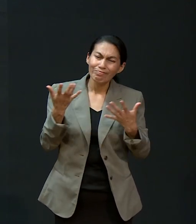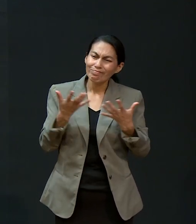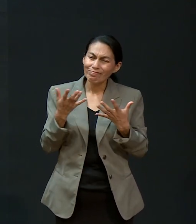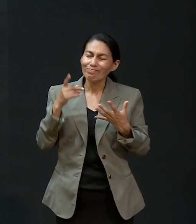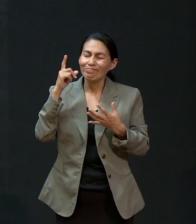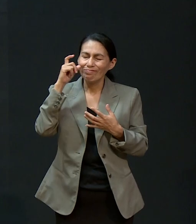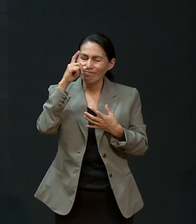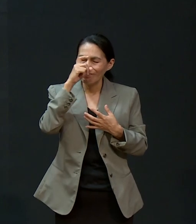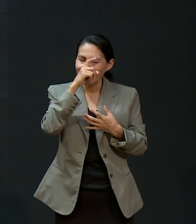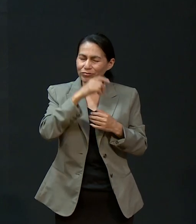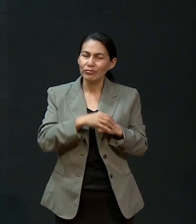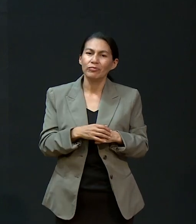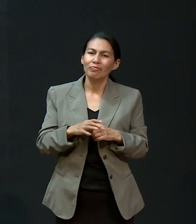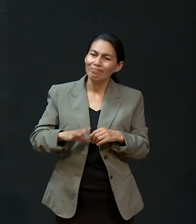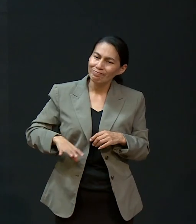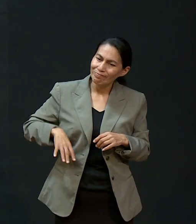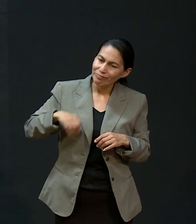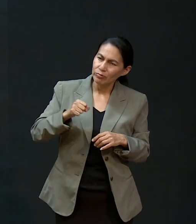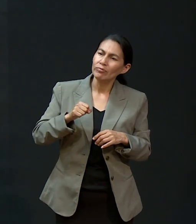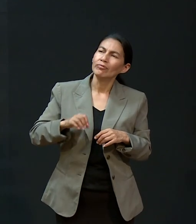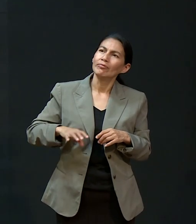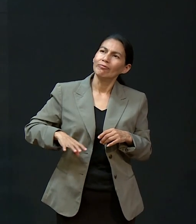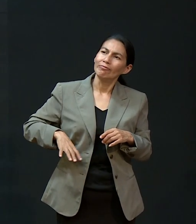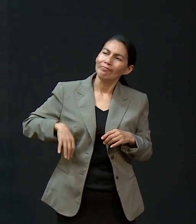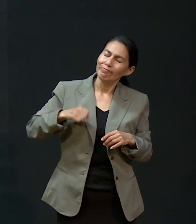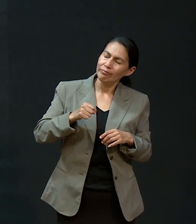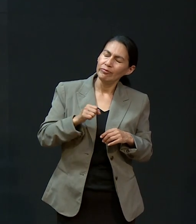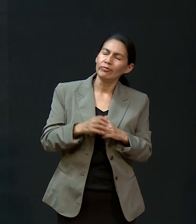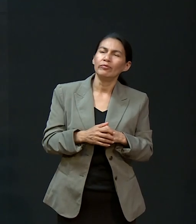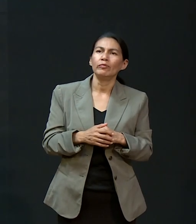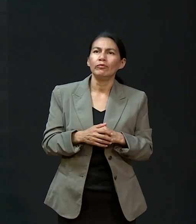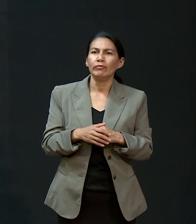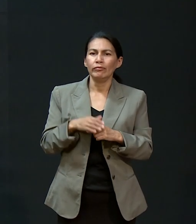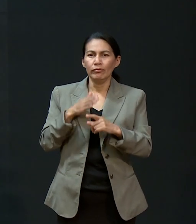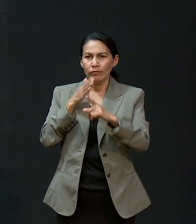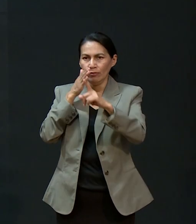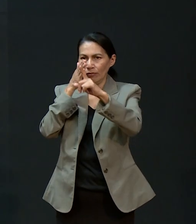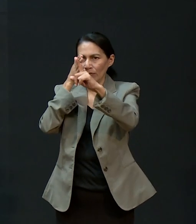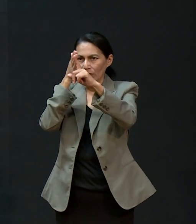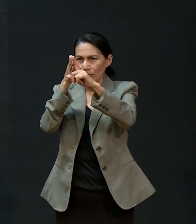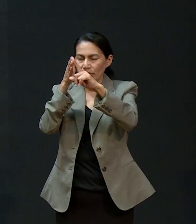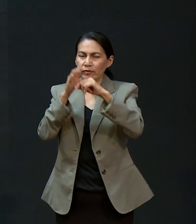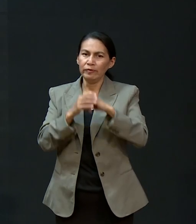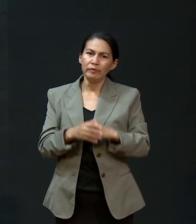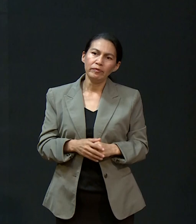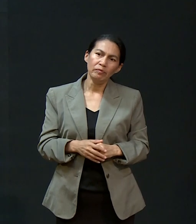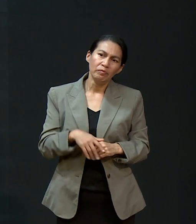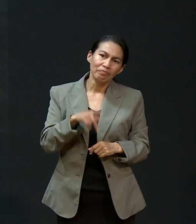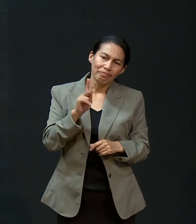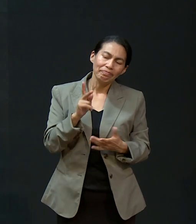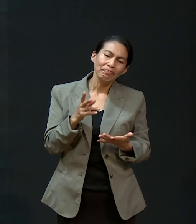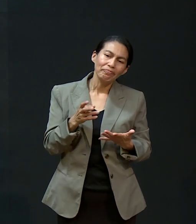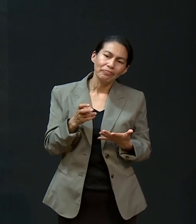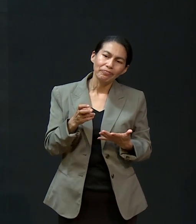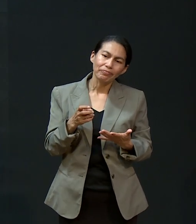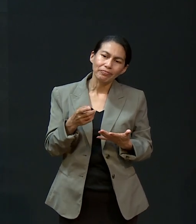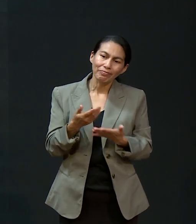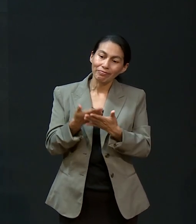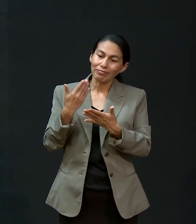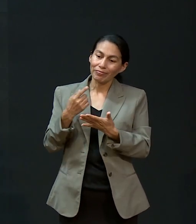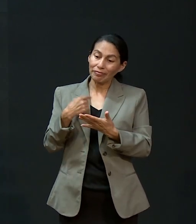retos en cualquier circunstancia. definitivamente. Entonces, sin embargo, esos retos, desde muy pequeña,